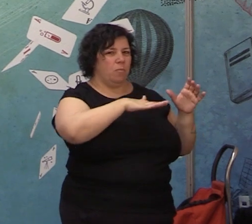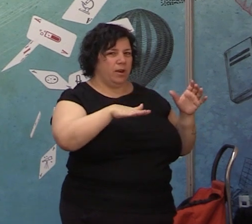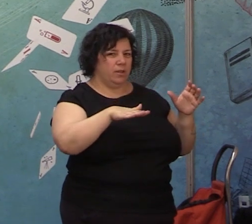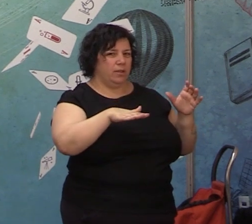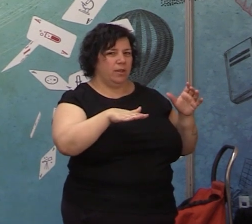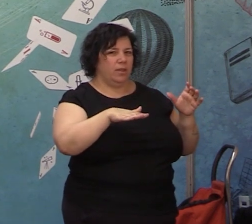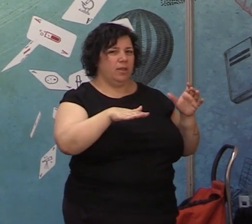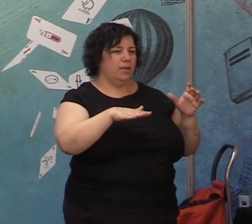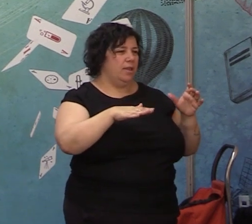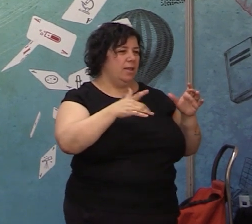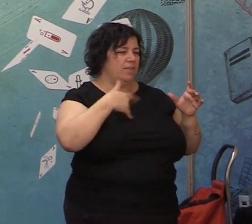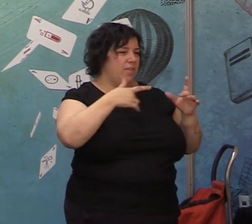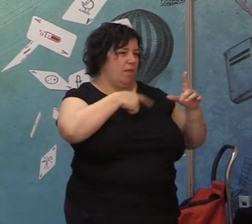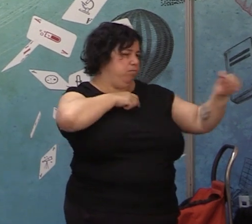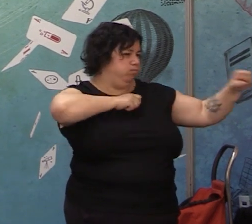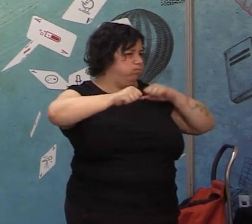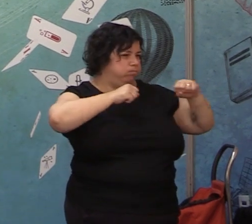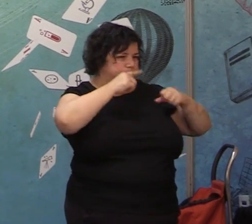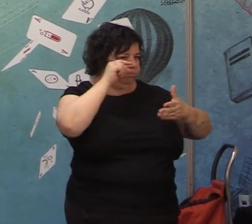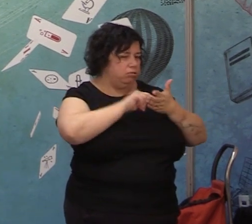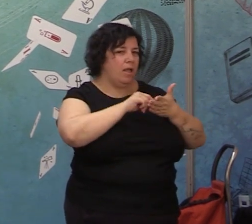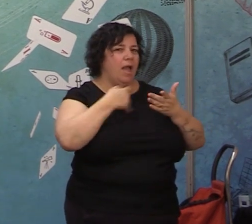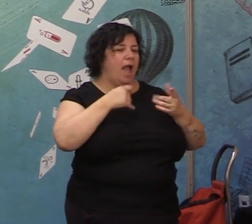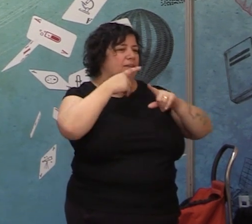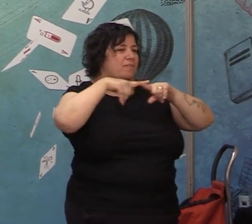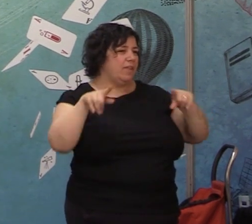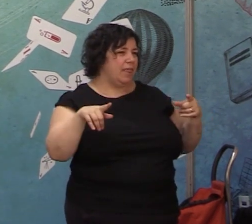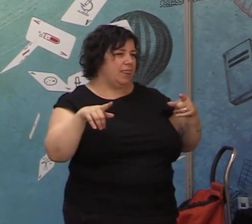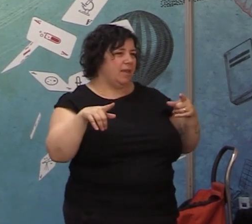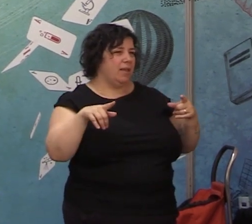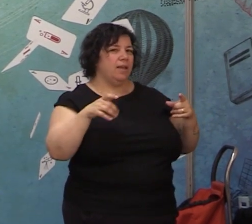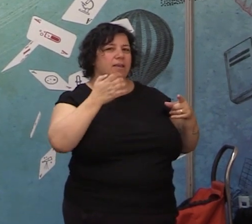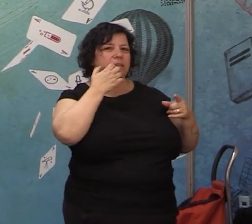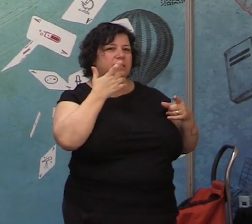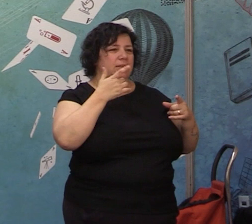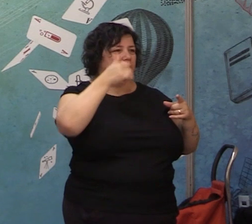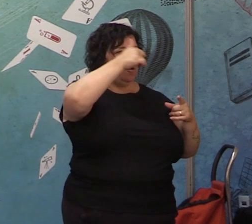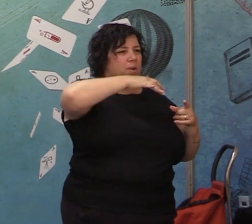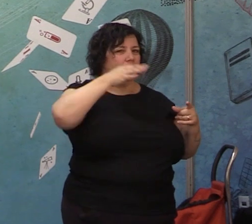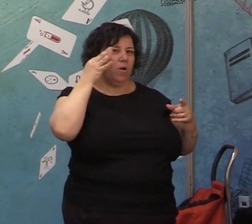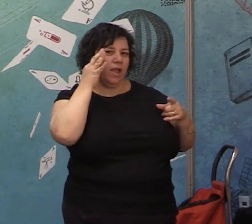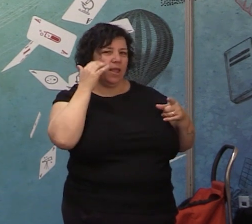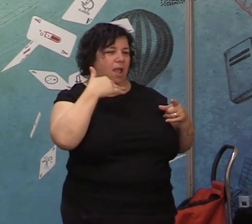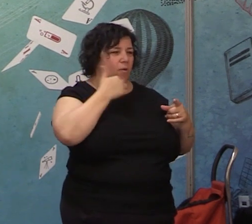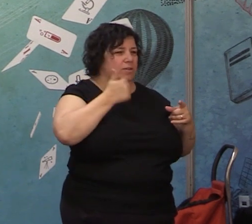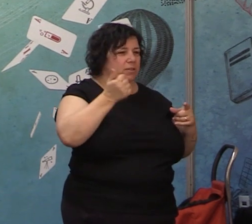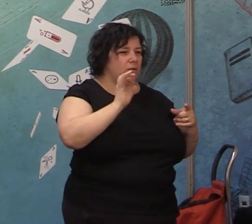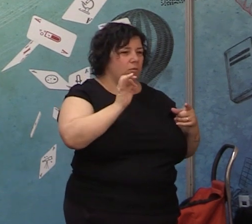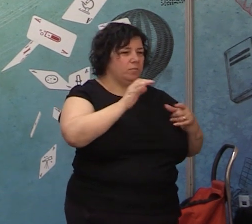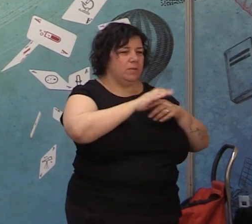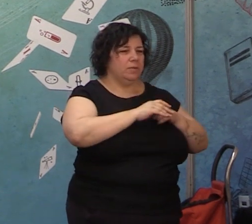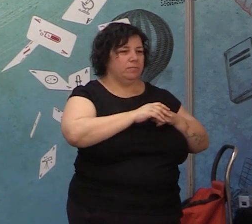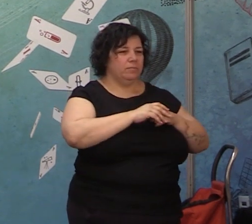infartos fulminantes, ¿hay diferencias significativas entre si le dan más a hombres o mujeres o algo así, o son datos